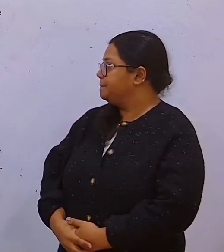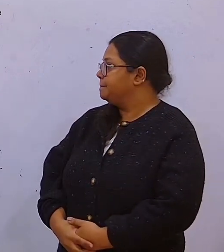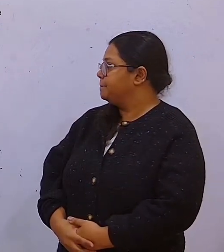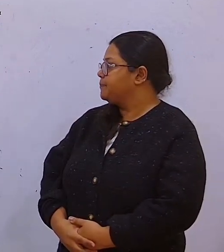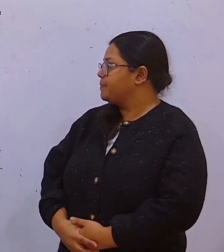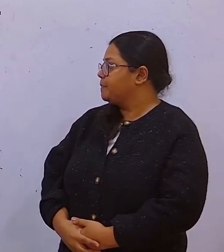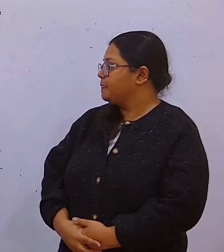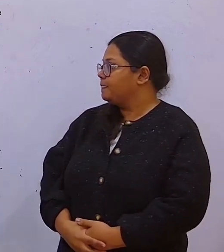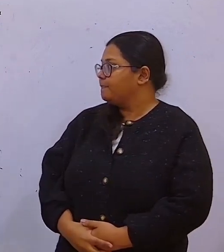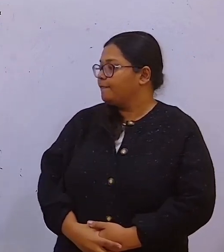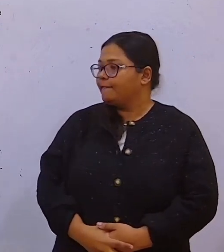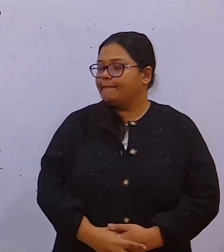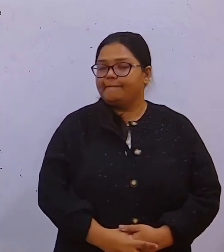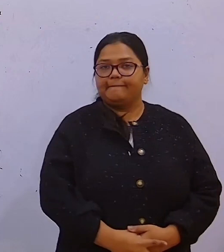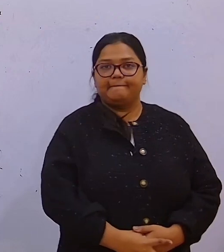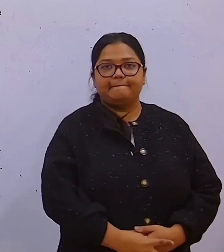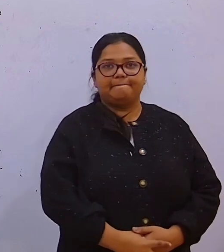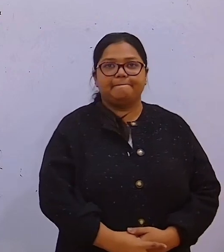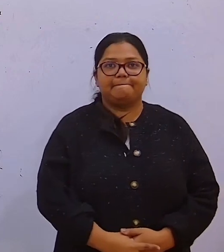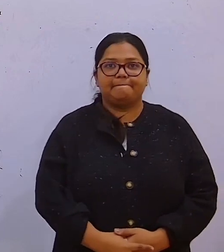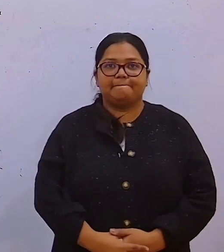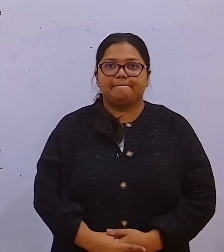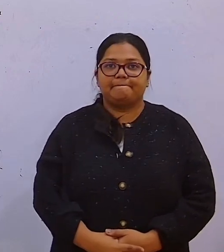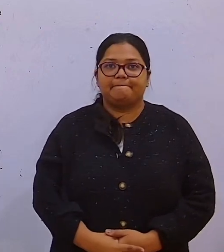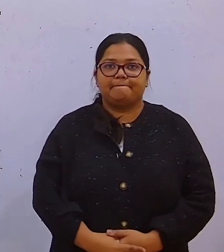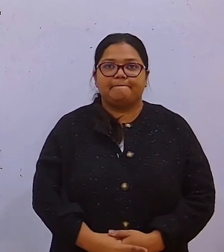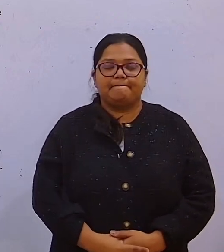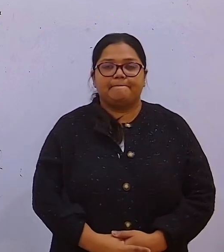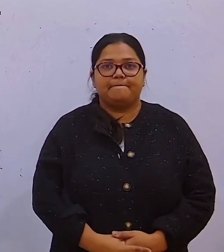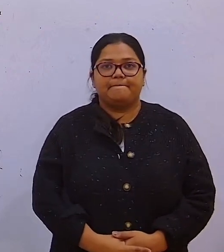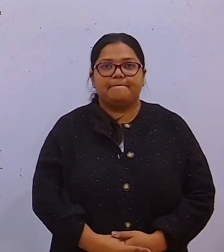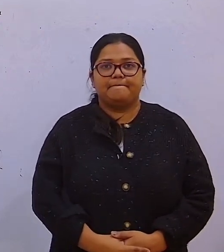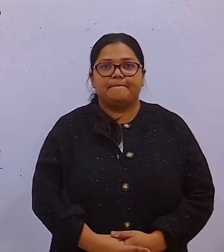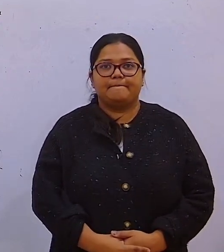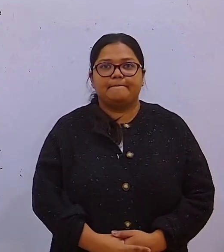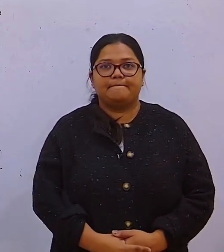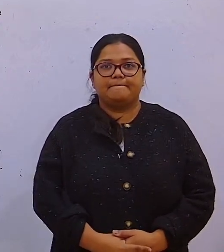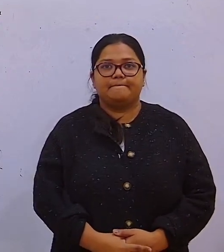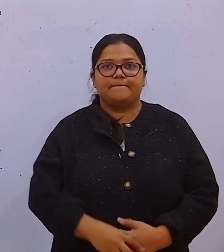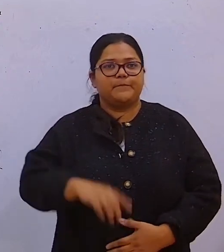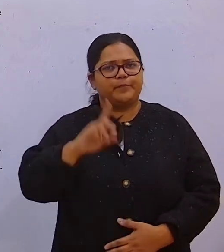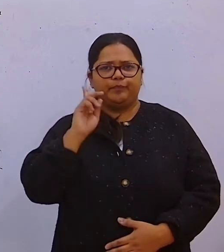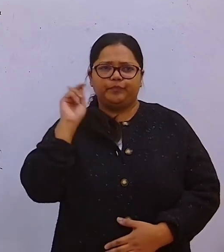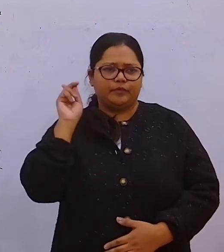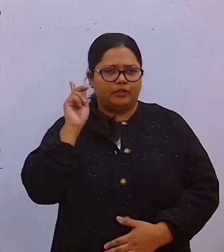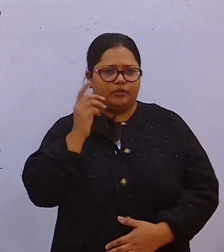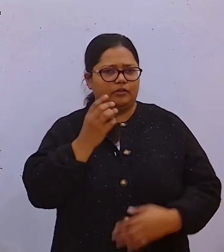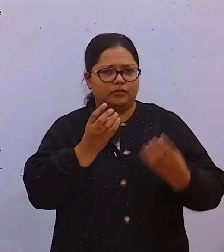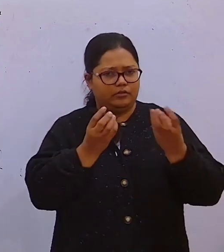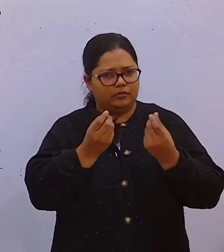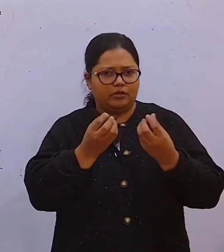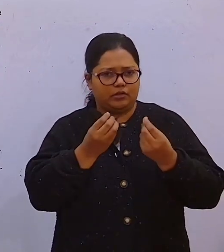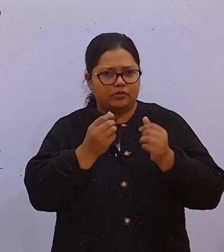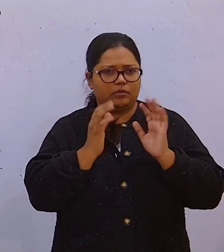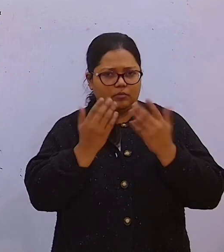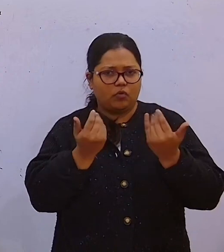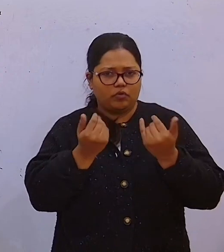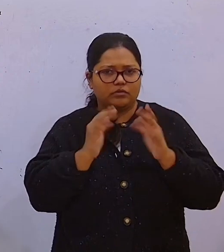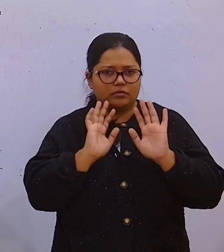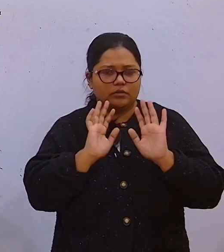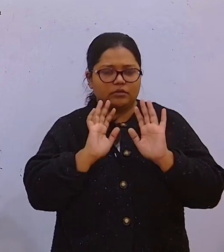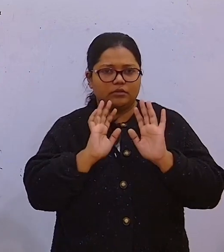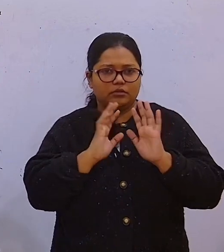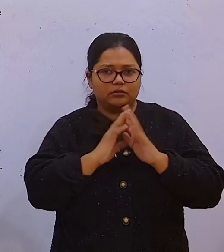लिख दिया गया है, ब्रेड। अब आप लोग बोलोगे कि ब्रेड तो एक काउंटेबल है ना, तो ब्रेड है तो